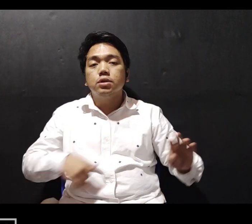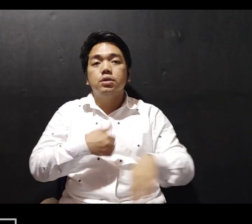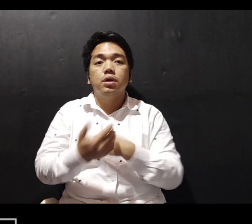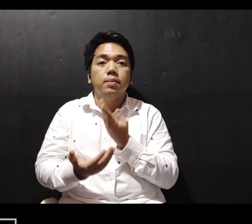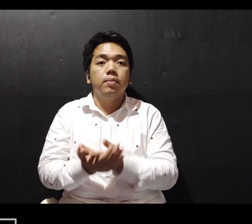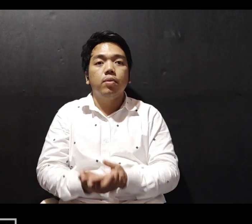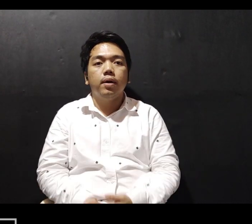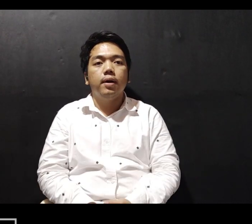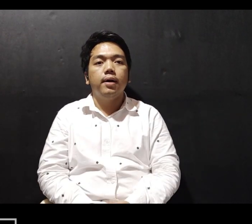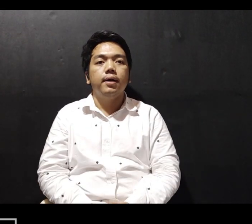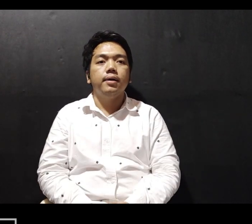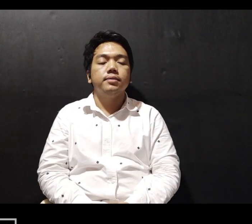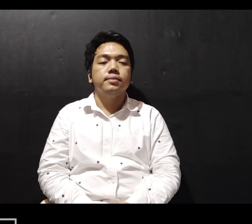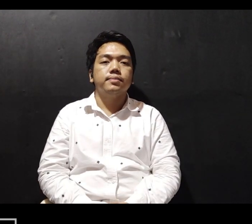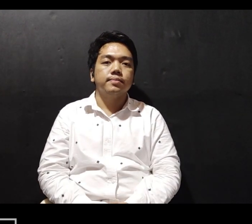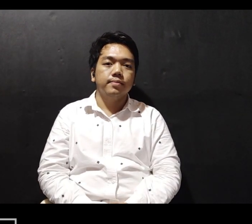lewati semua.